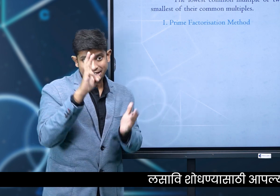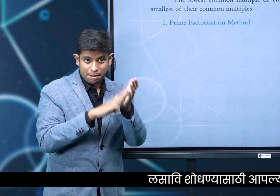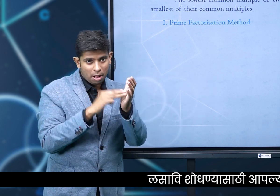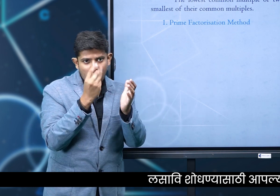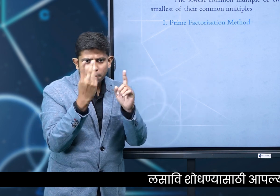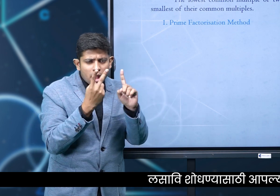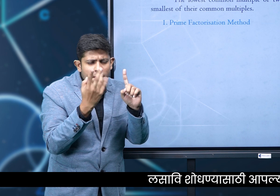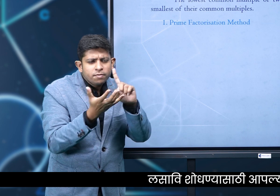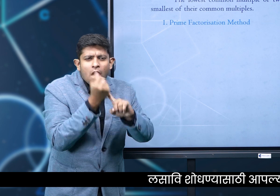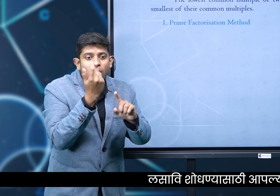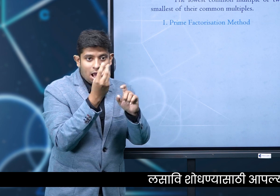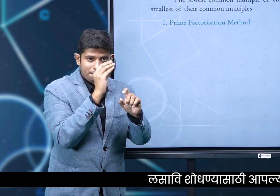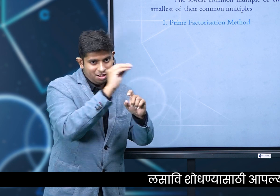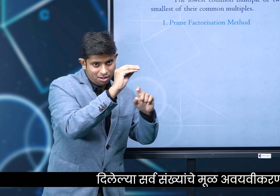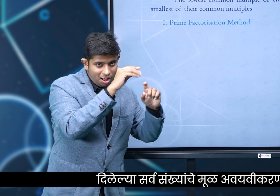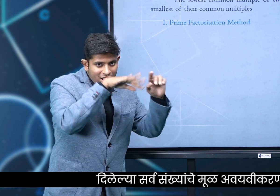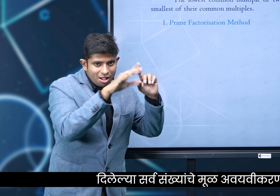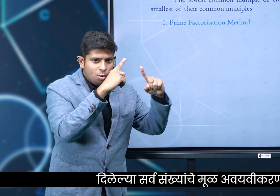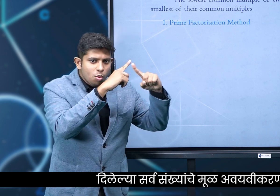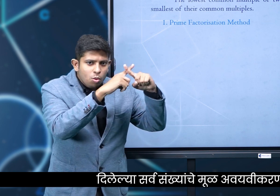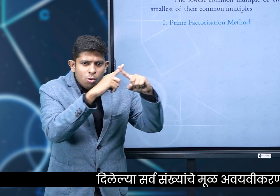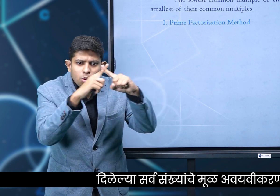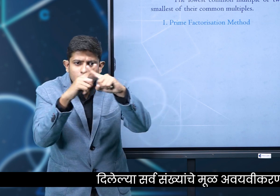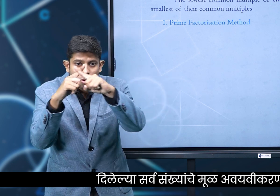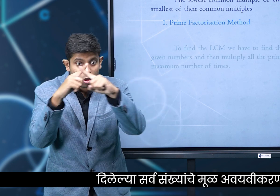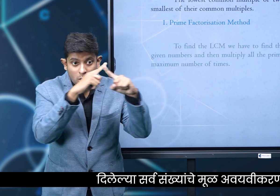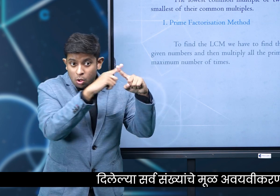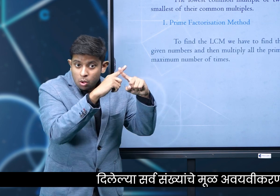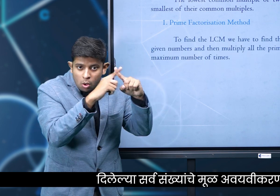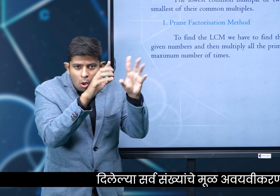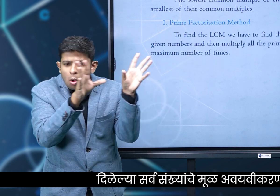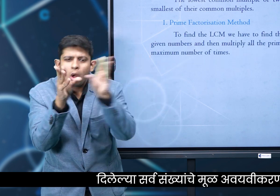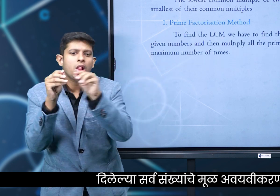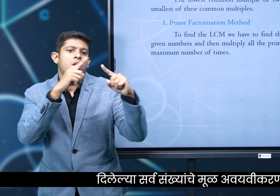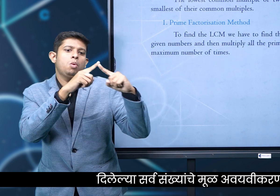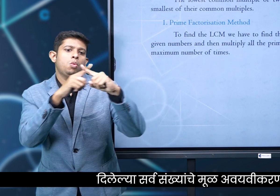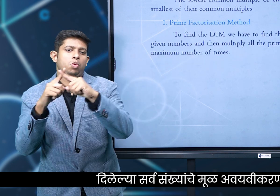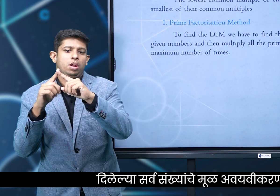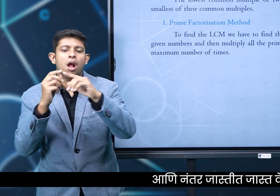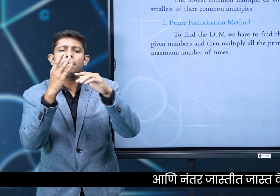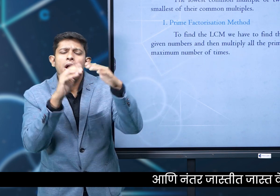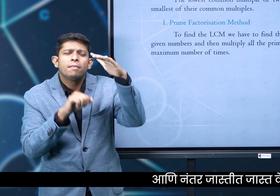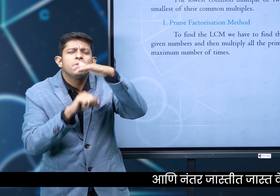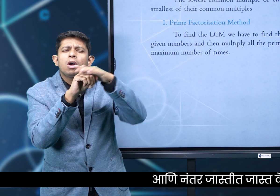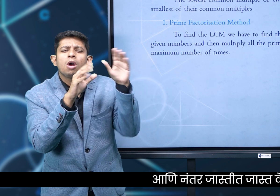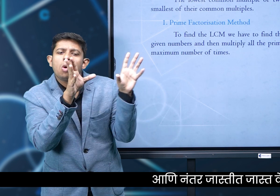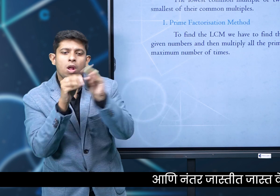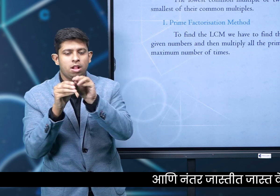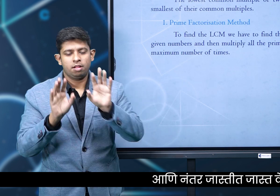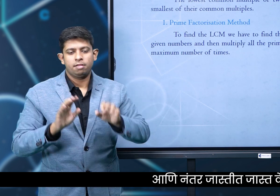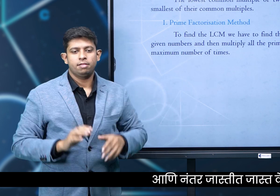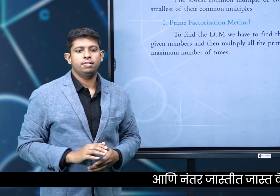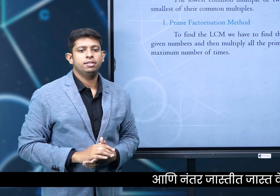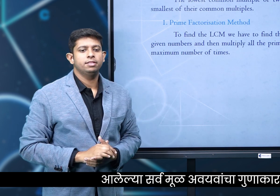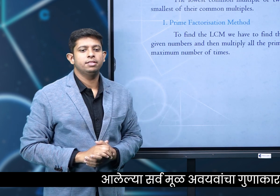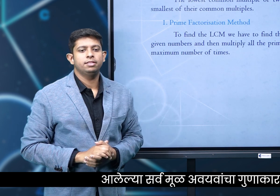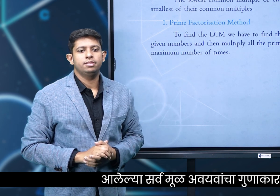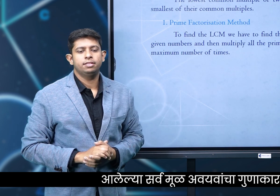लसावी शोधण्यासाठी आपल्याला दिलेल्या सर्व संख्यांचे मूळ अवयवीकरण शोधावे लागेल आणि नंतर जास्तीत जास्त वेळा आलेल्या सर्व